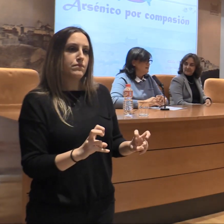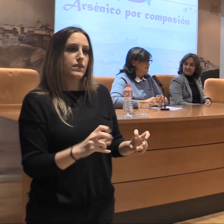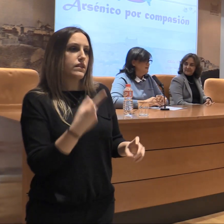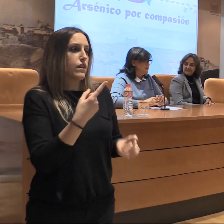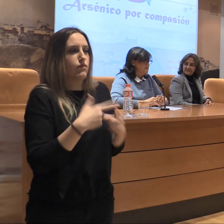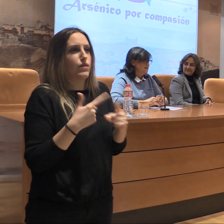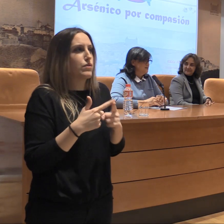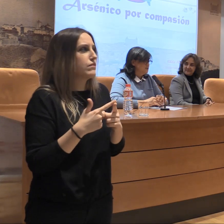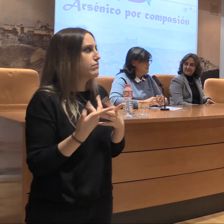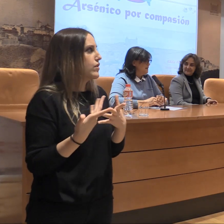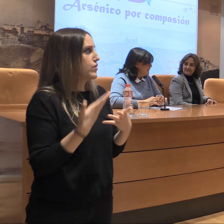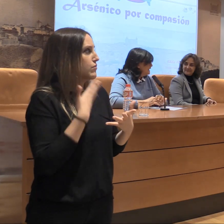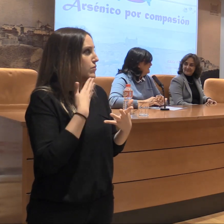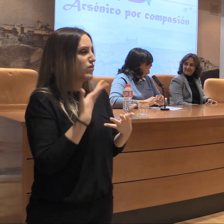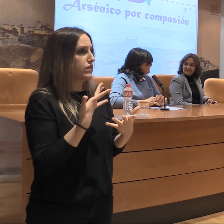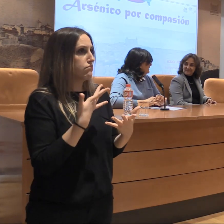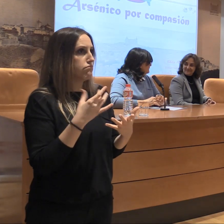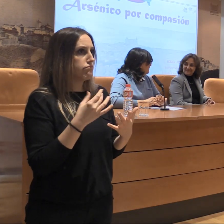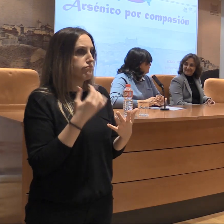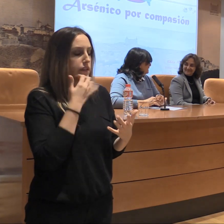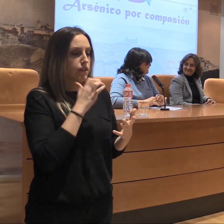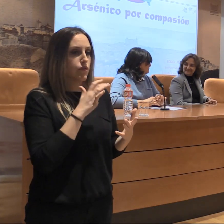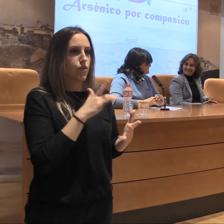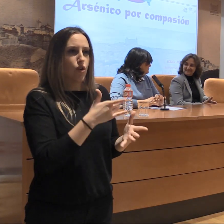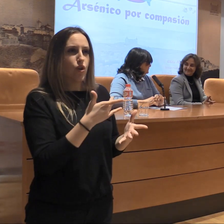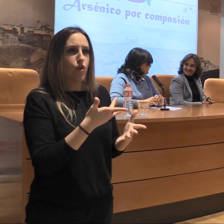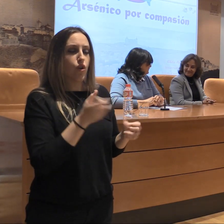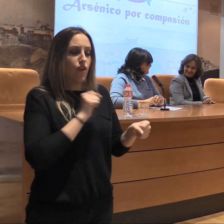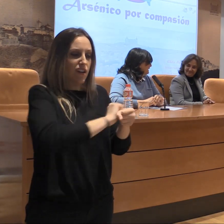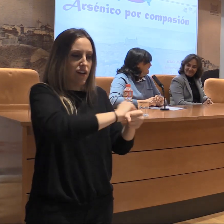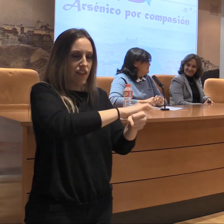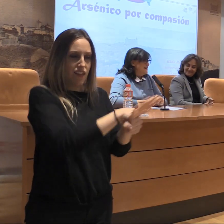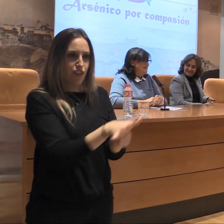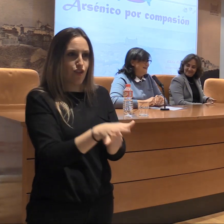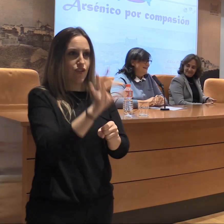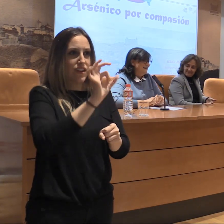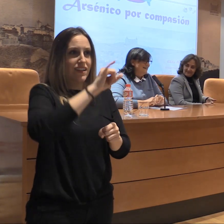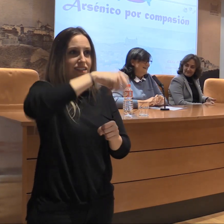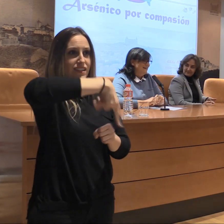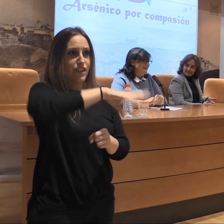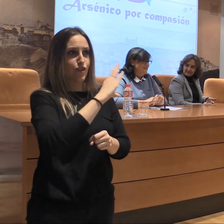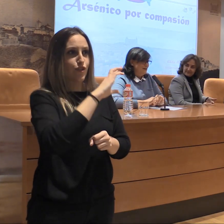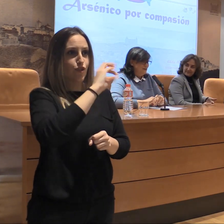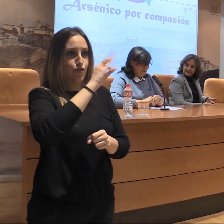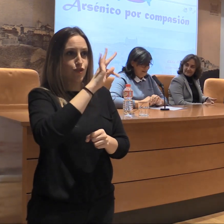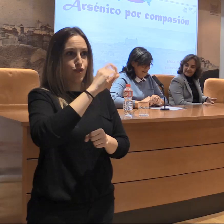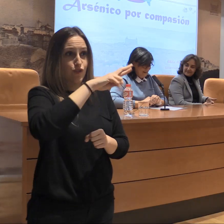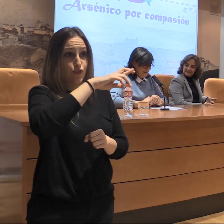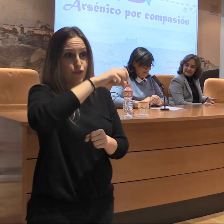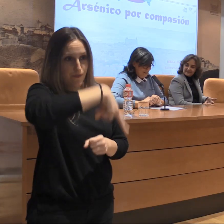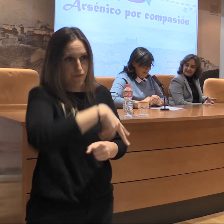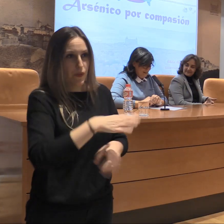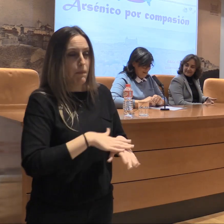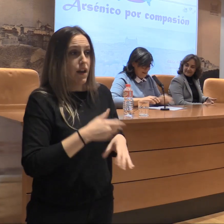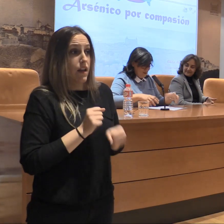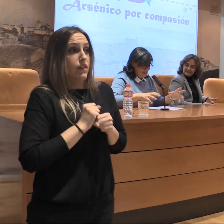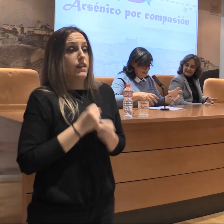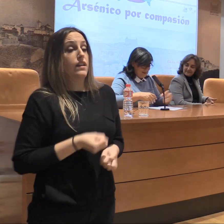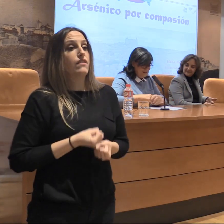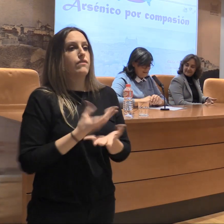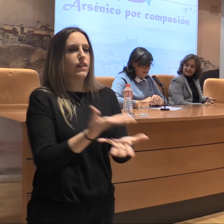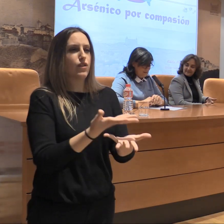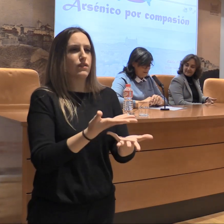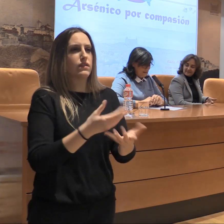es bastante sofisticada. Ella trabaja con radiación sincrotrón para hacer difracción de